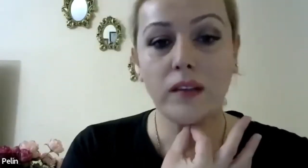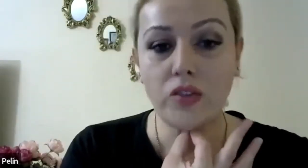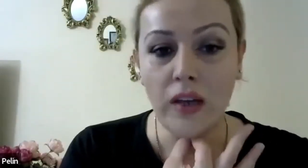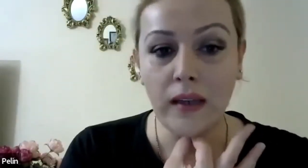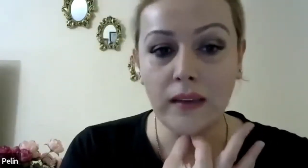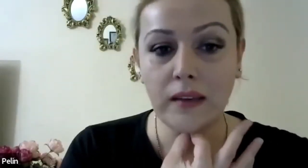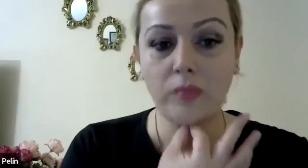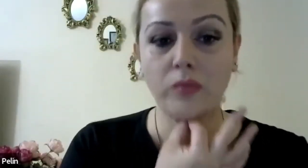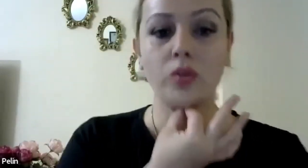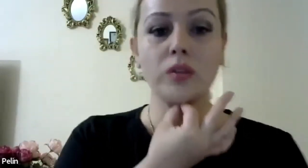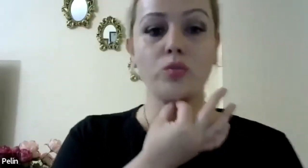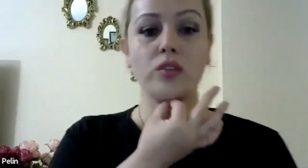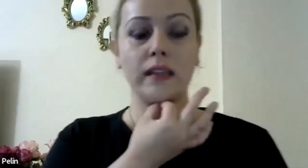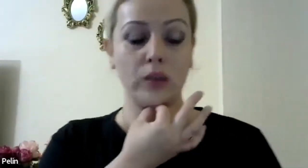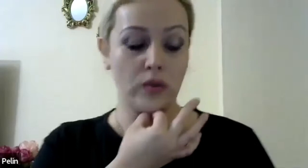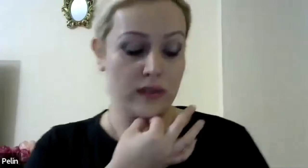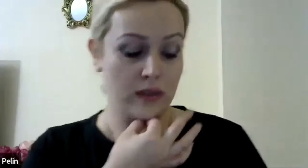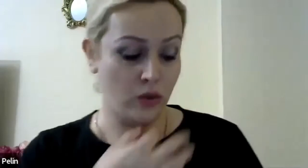rica ederim. Onu da bu şekilde gösteriyoruz.